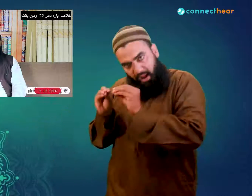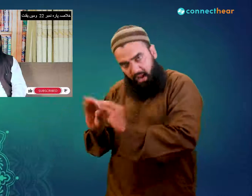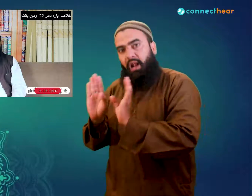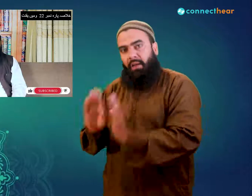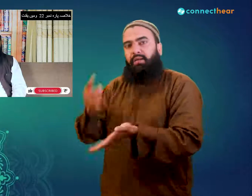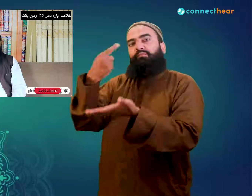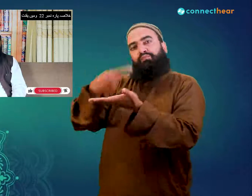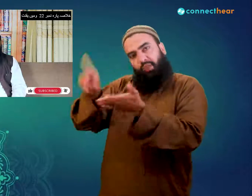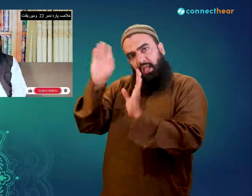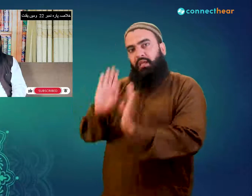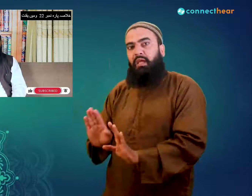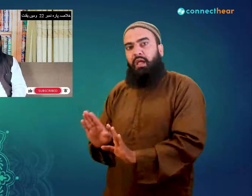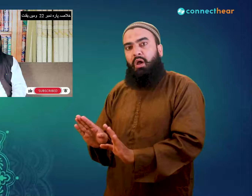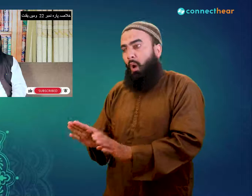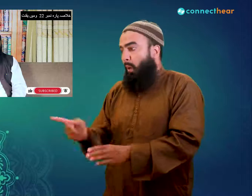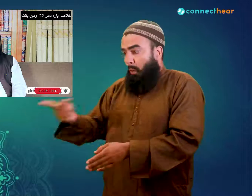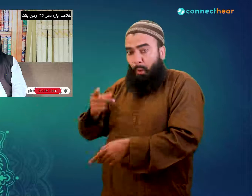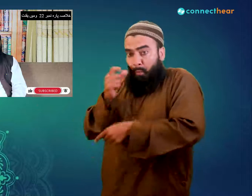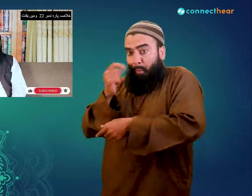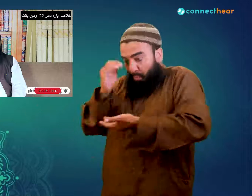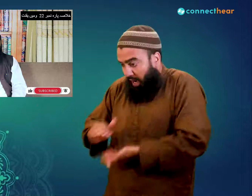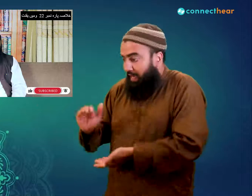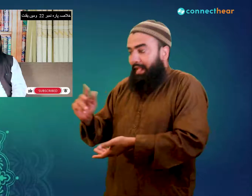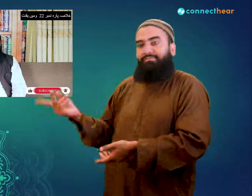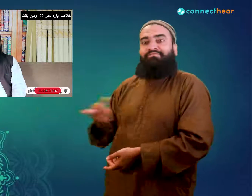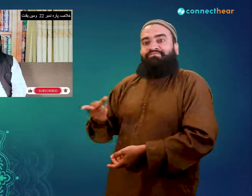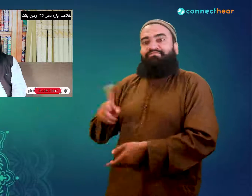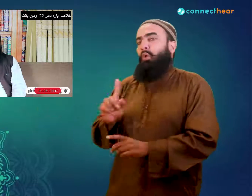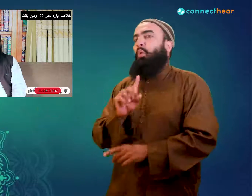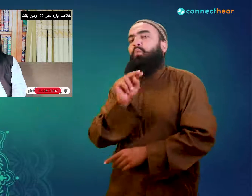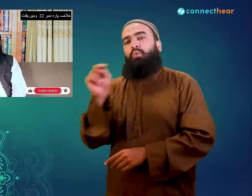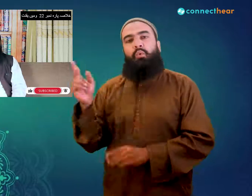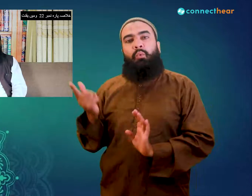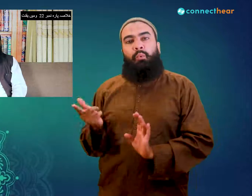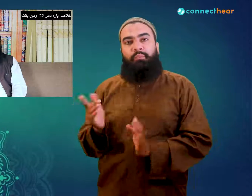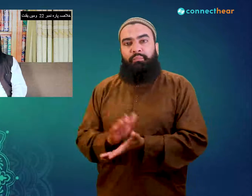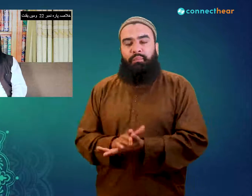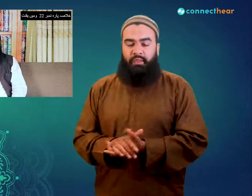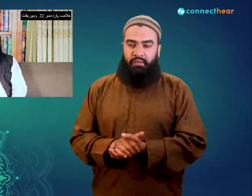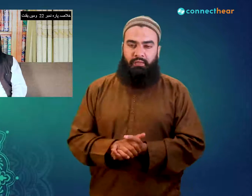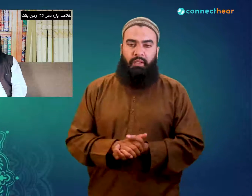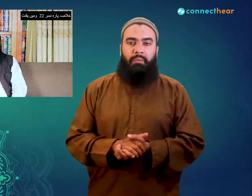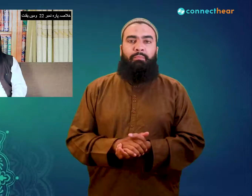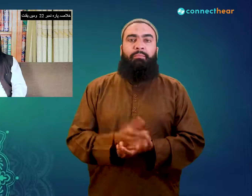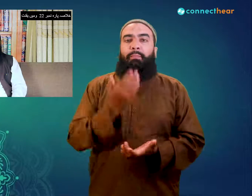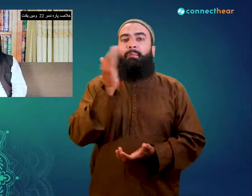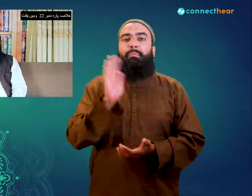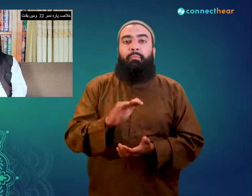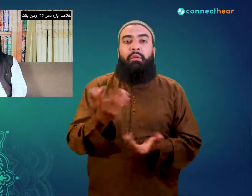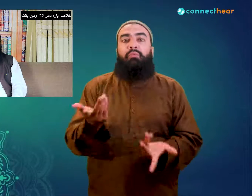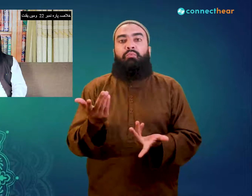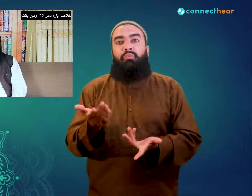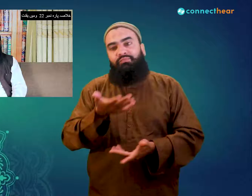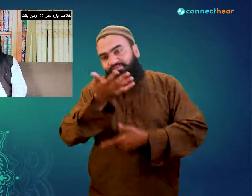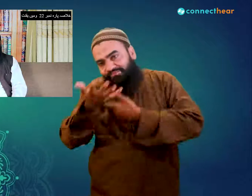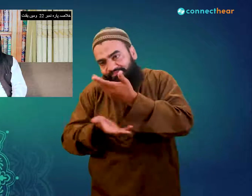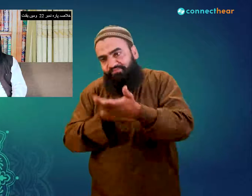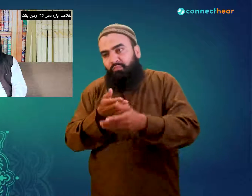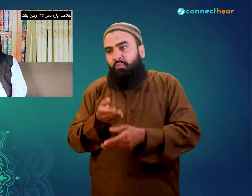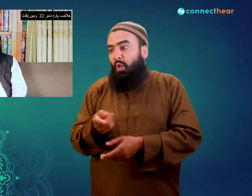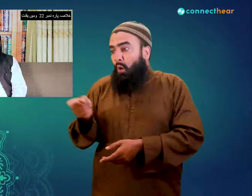ختم کیا جائے گا۔ چونکہ حضرت زید کے لیے یہ ایک صدمے کی بات تھی، اللہ رب العزت نے ان کی دل